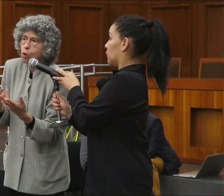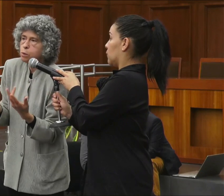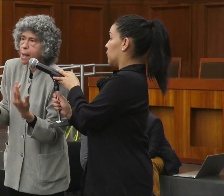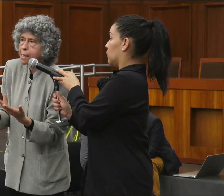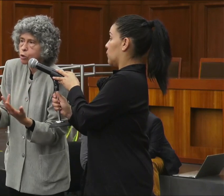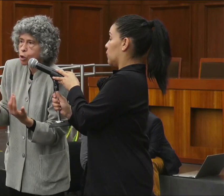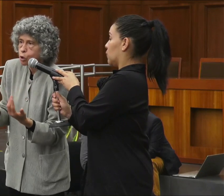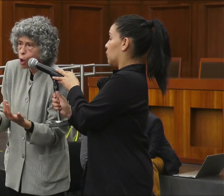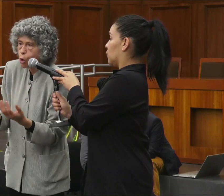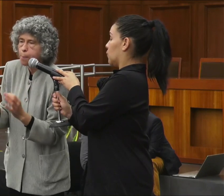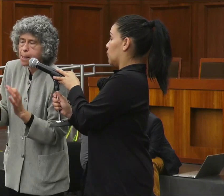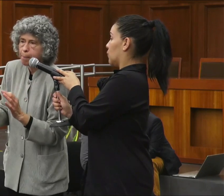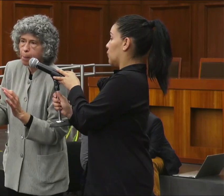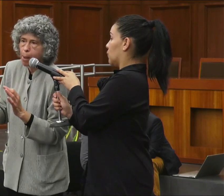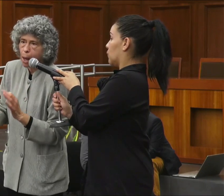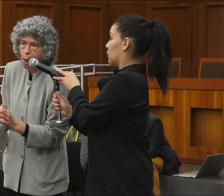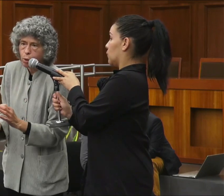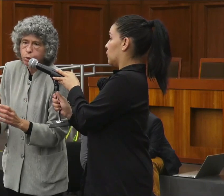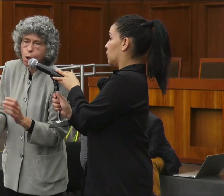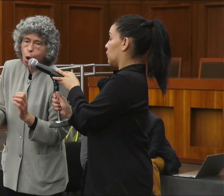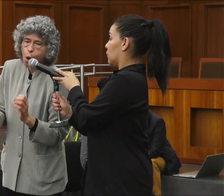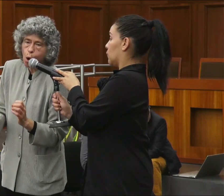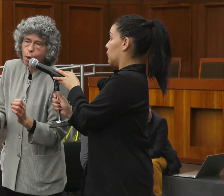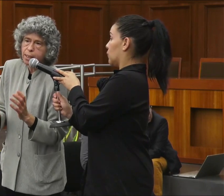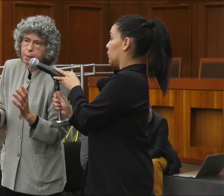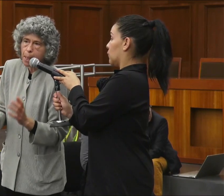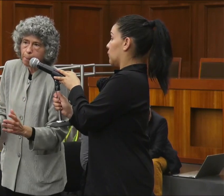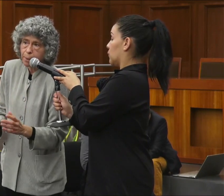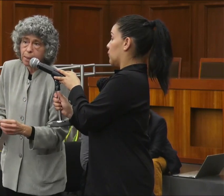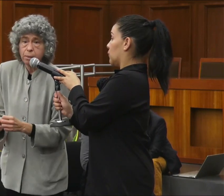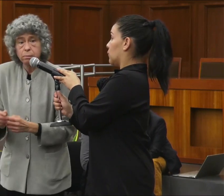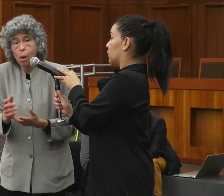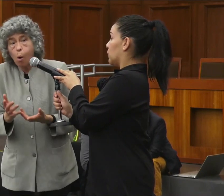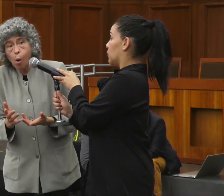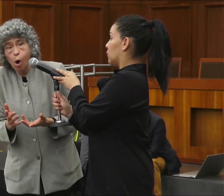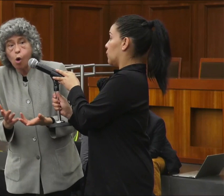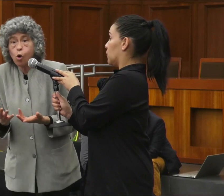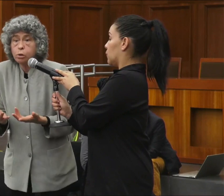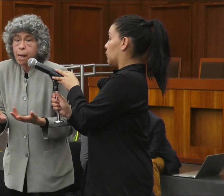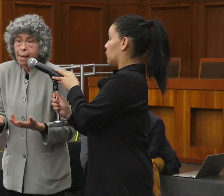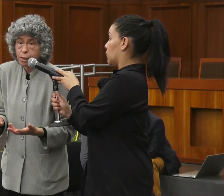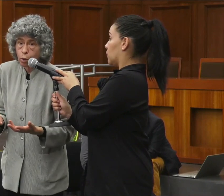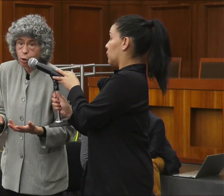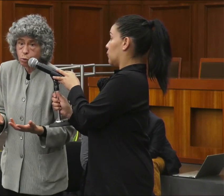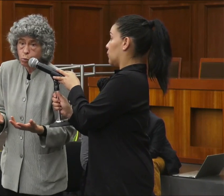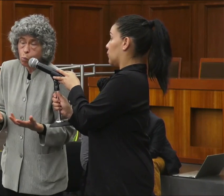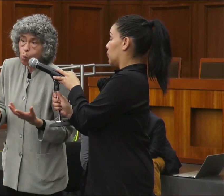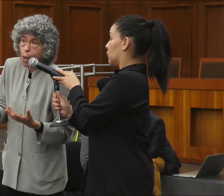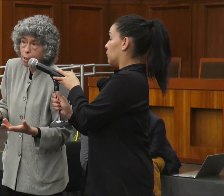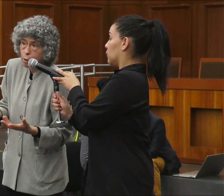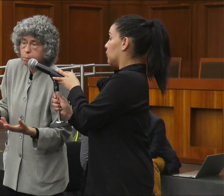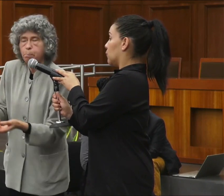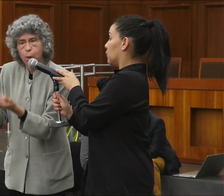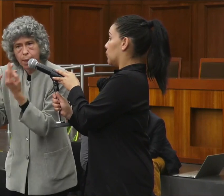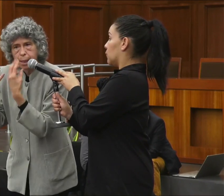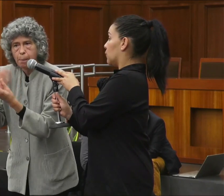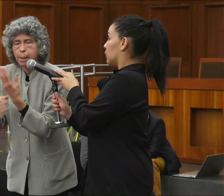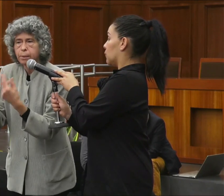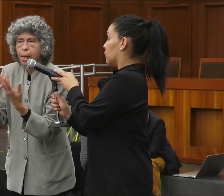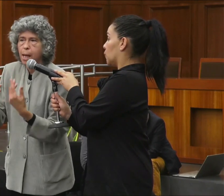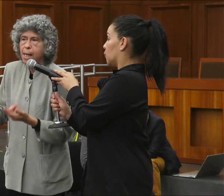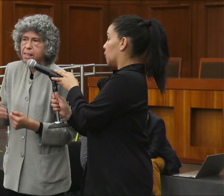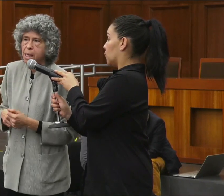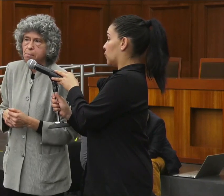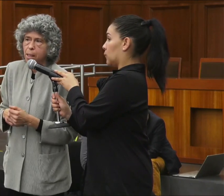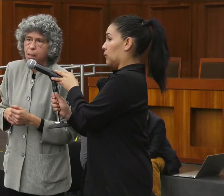entrar a los maestros sordos bien preparados o intérpretes o los maestros buenos, pero hay que